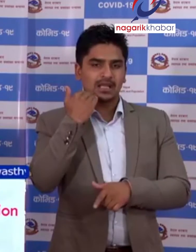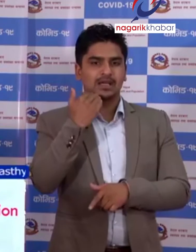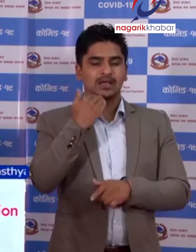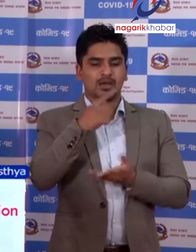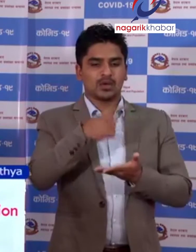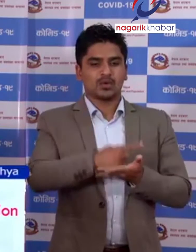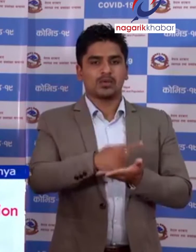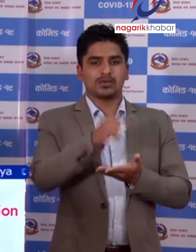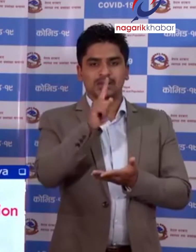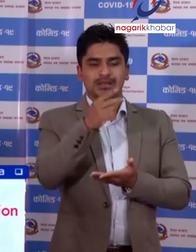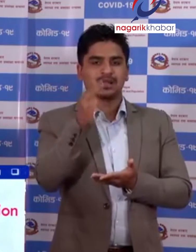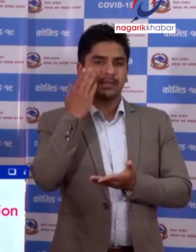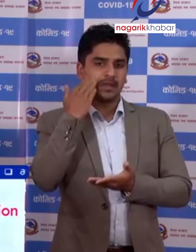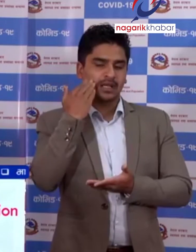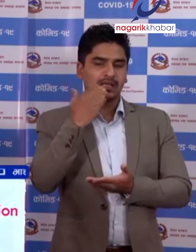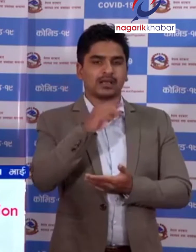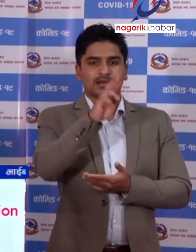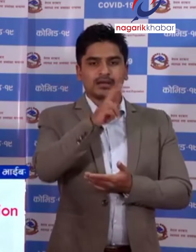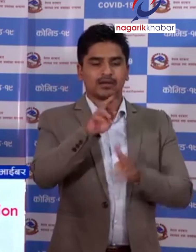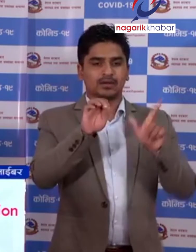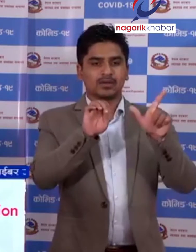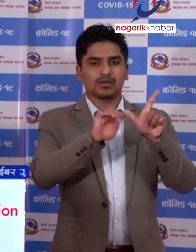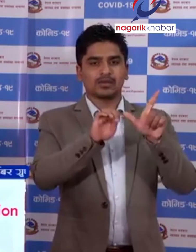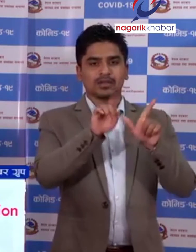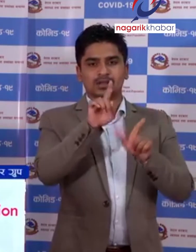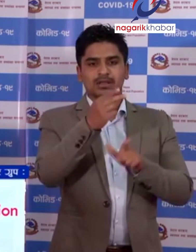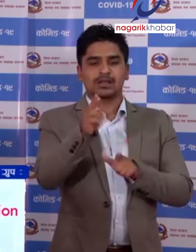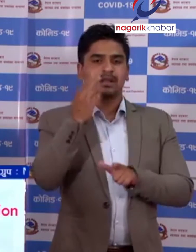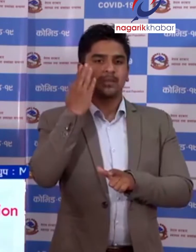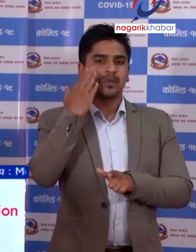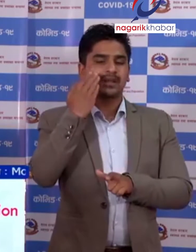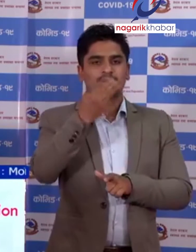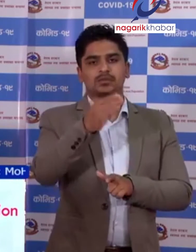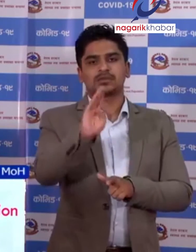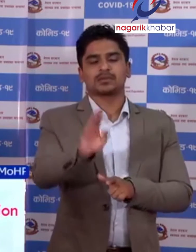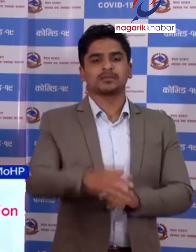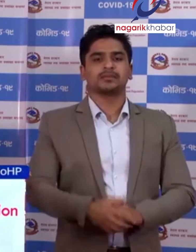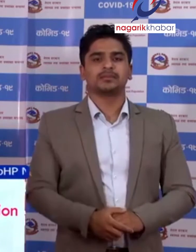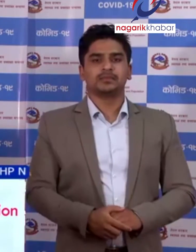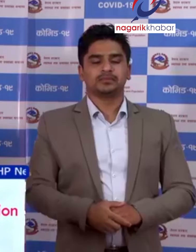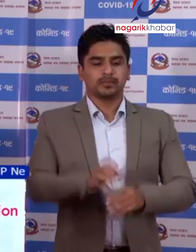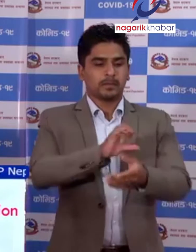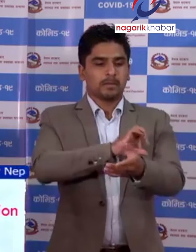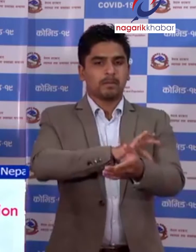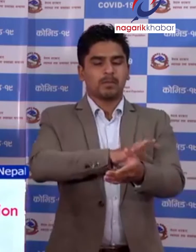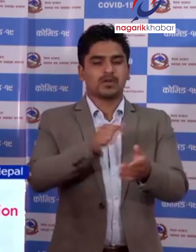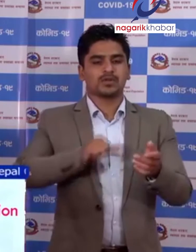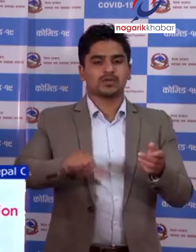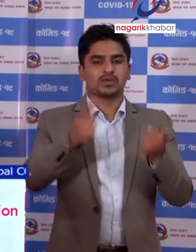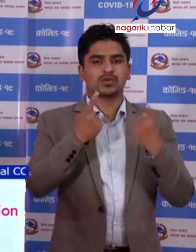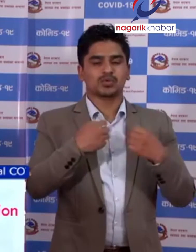को एक जना महिला र सप्तरी को एक जना महिला हुनुहुन्छ। प्रादेशिक